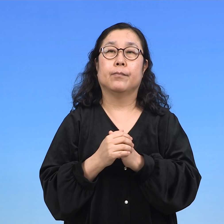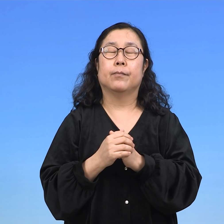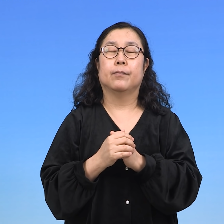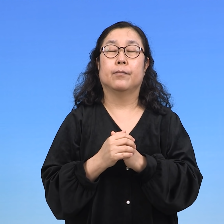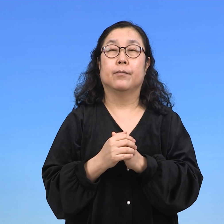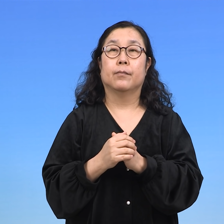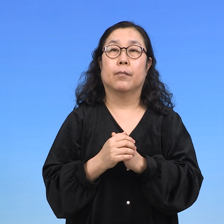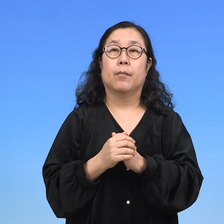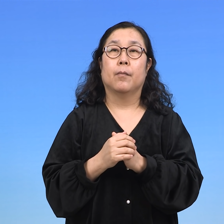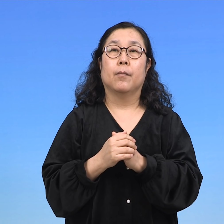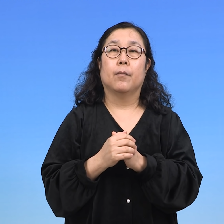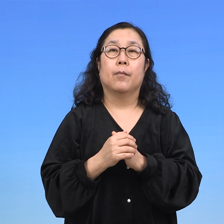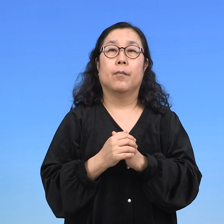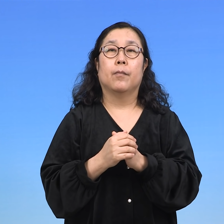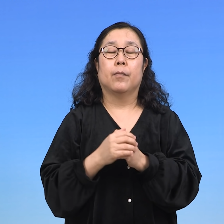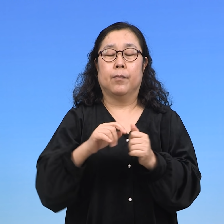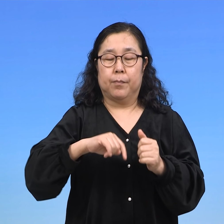아닙니까?